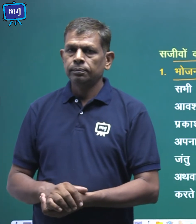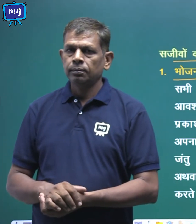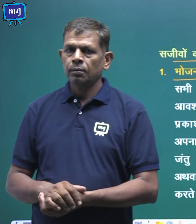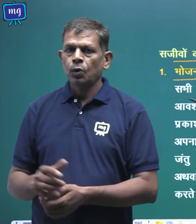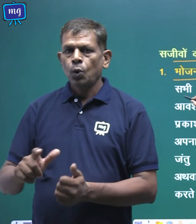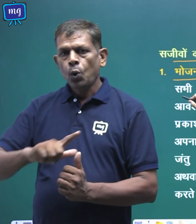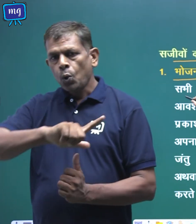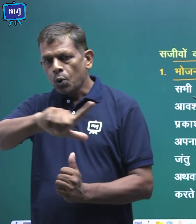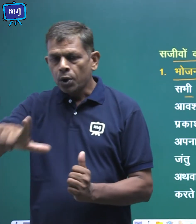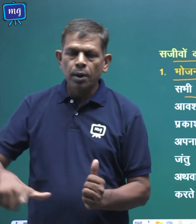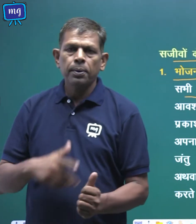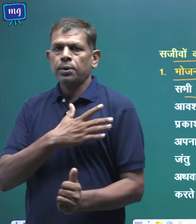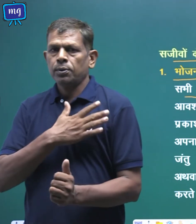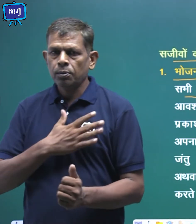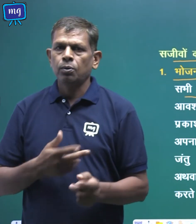सभी सजीवों को